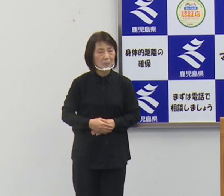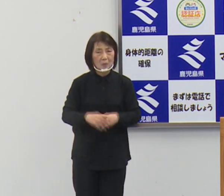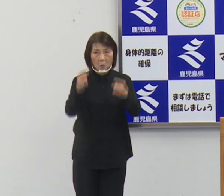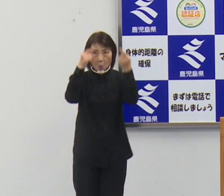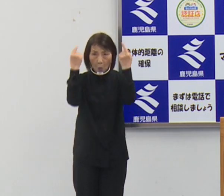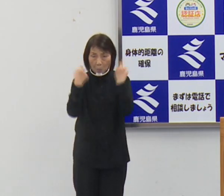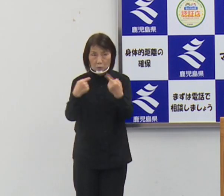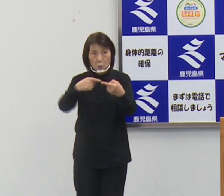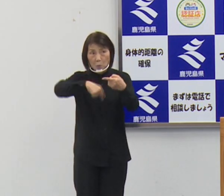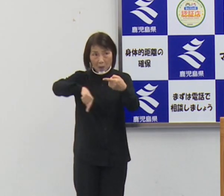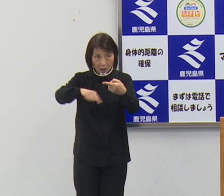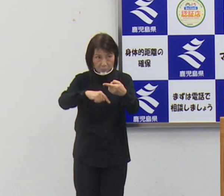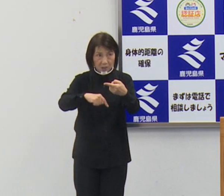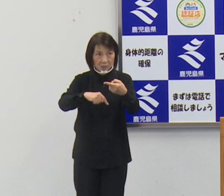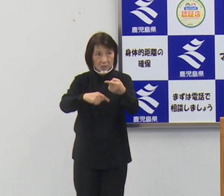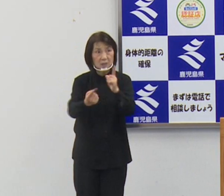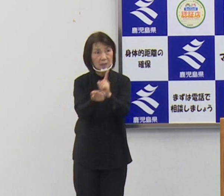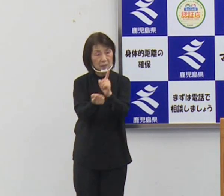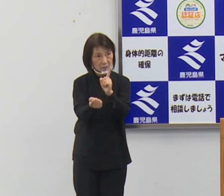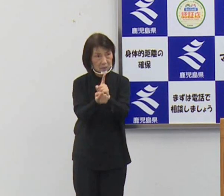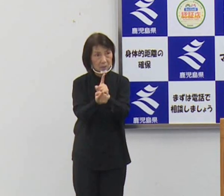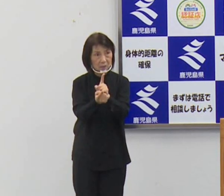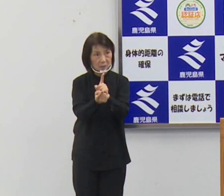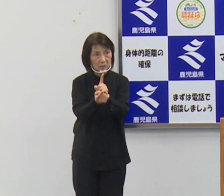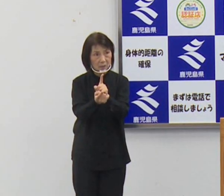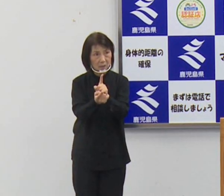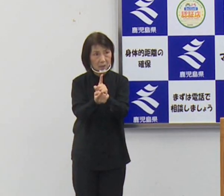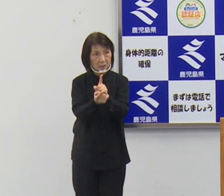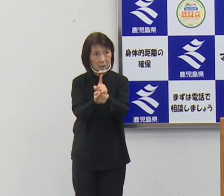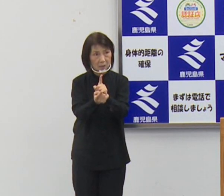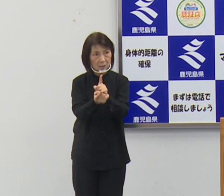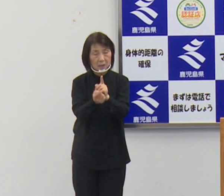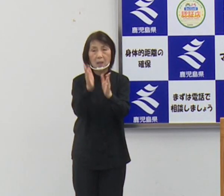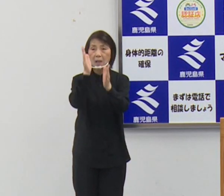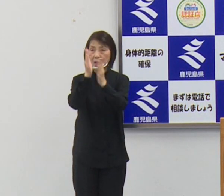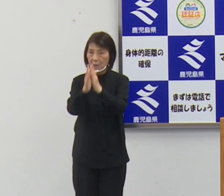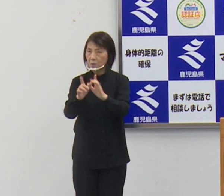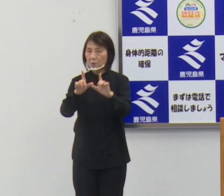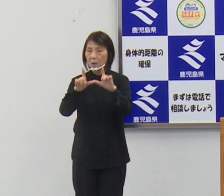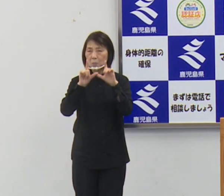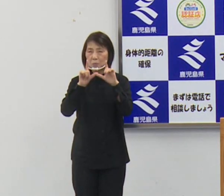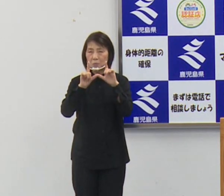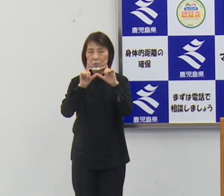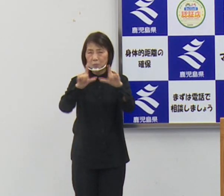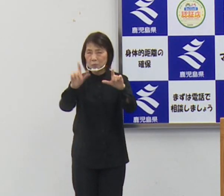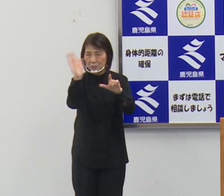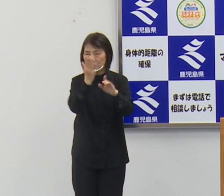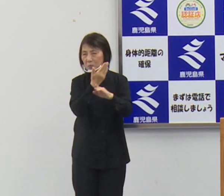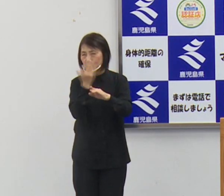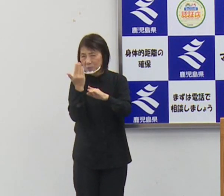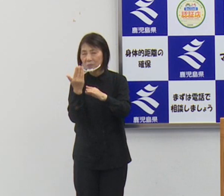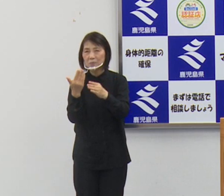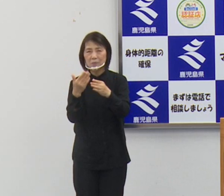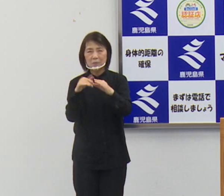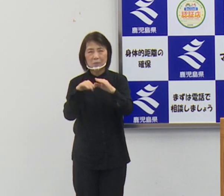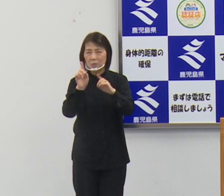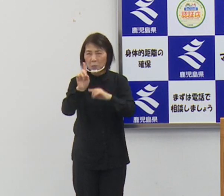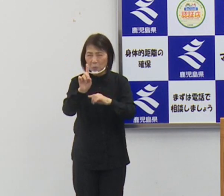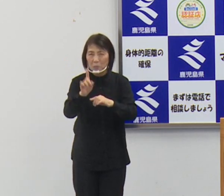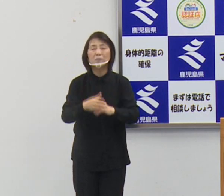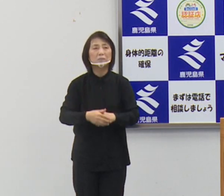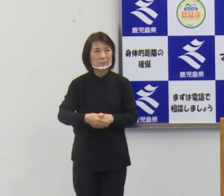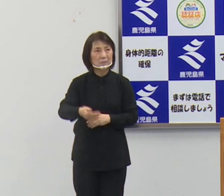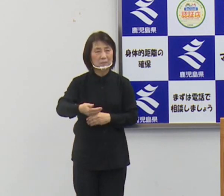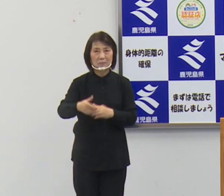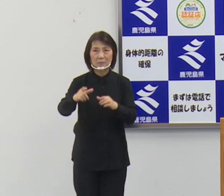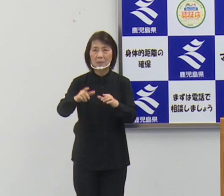の事案についてその年代だったり性別を公表しない理由というのは改めてお聞かせいただけますか。 あのそ